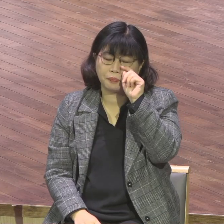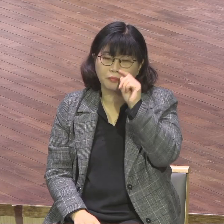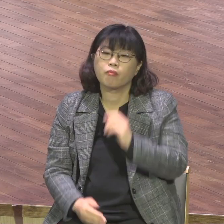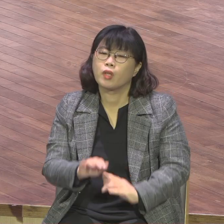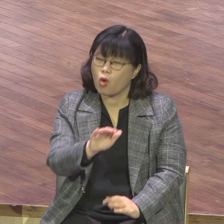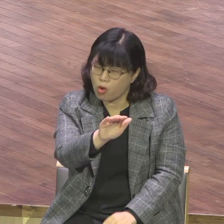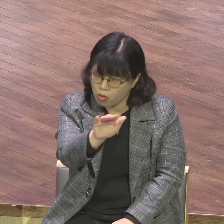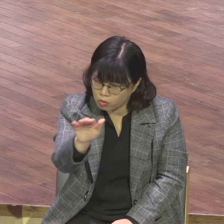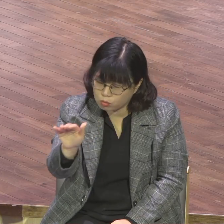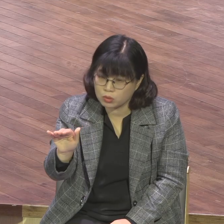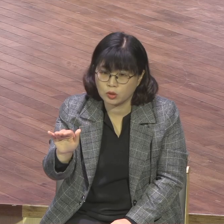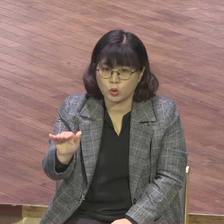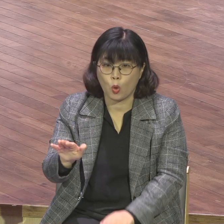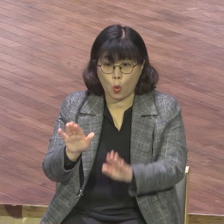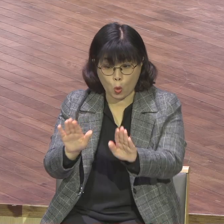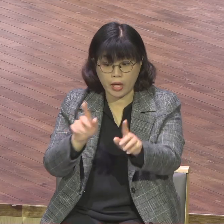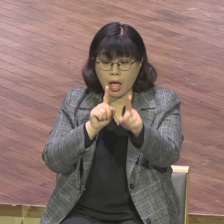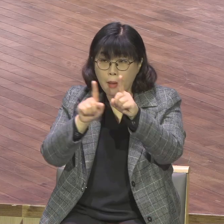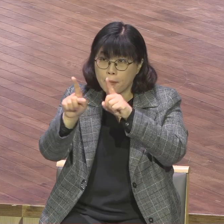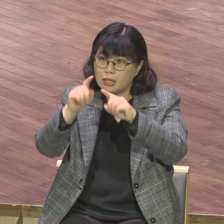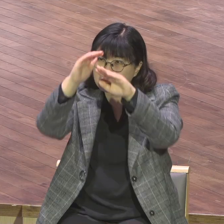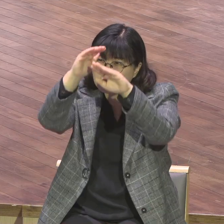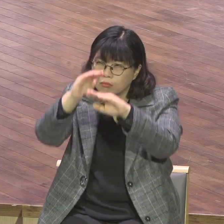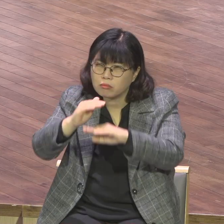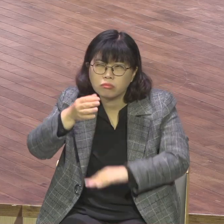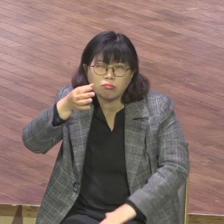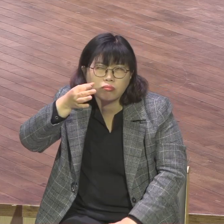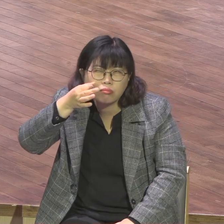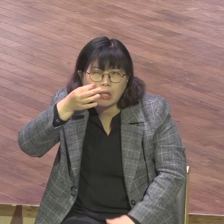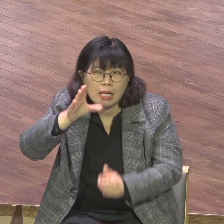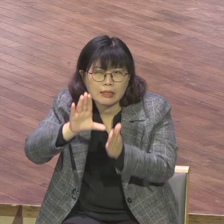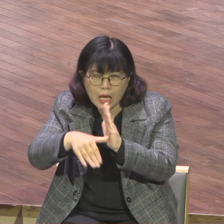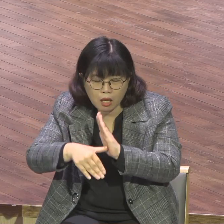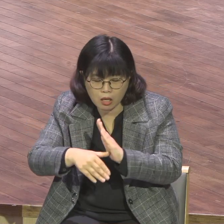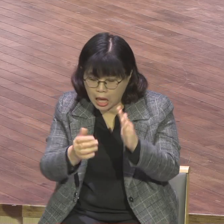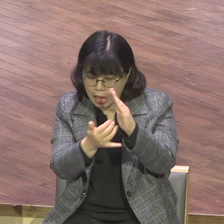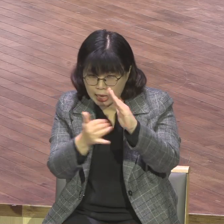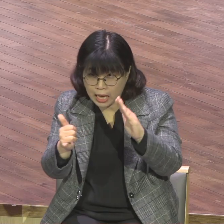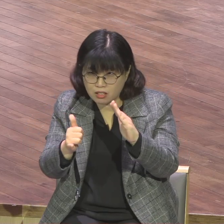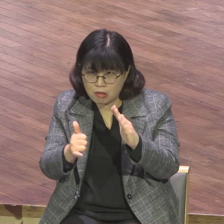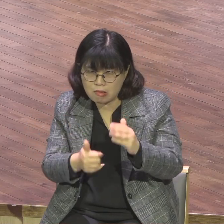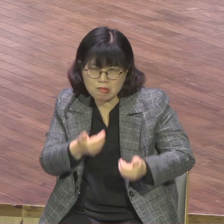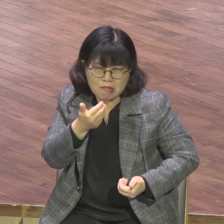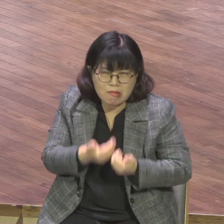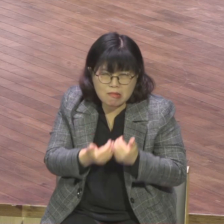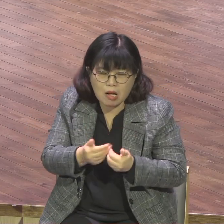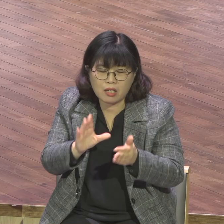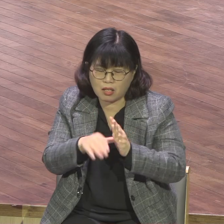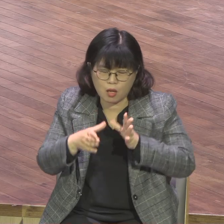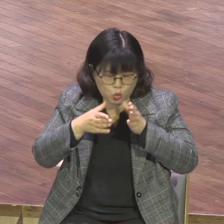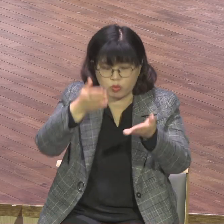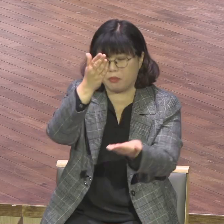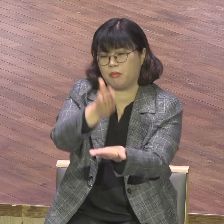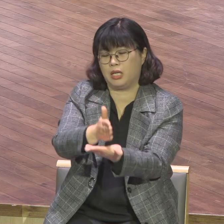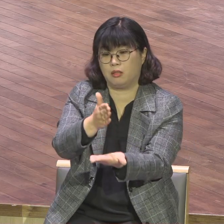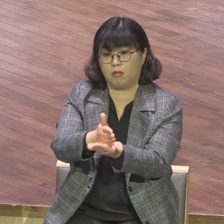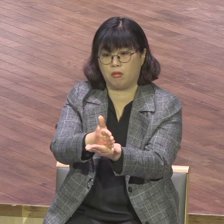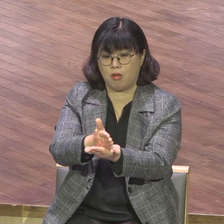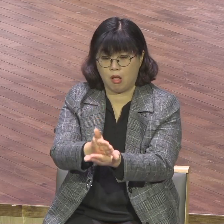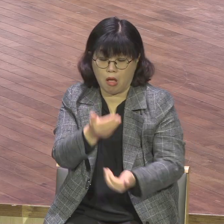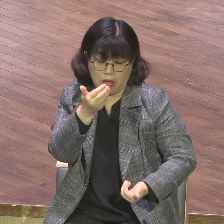영계 모든 성도 오늘 말씀을 통해서 이제 더 이상 속지 마시기 바랍니다. 어떤 상황 속에서도